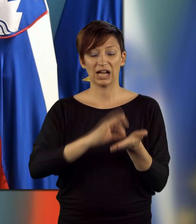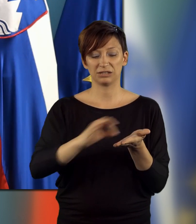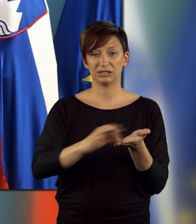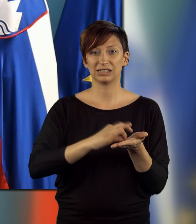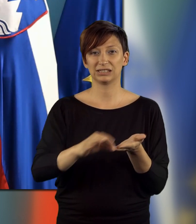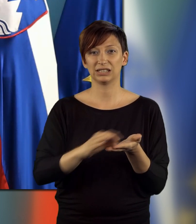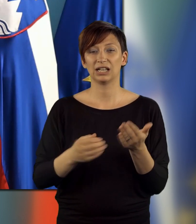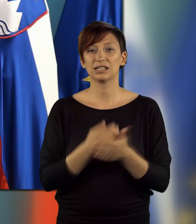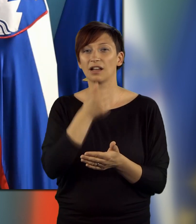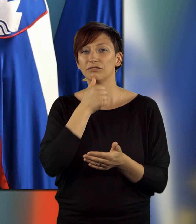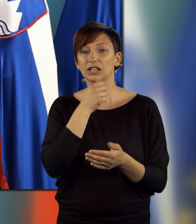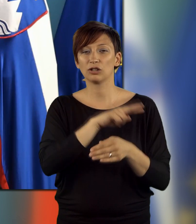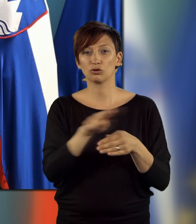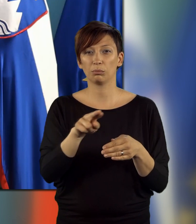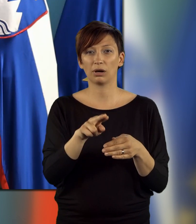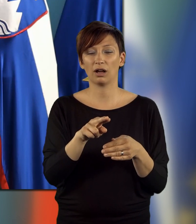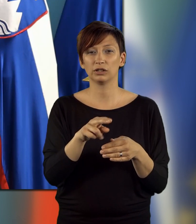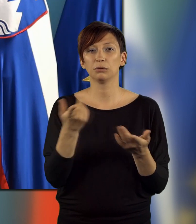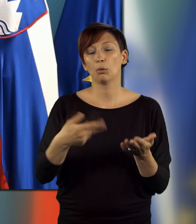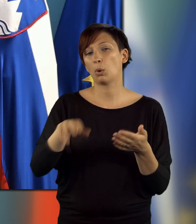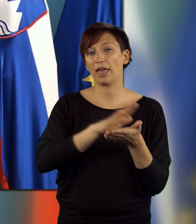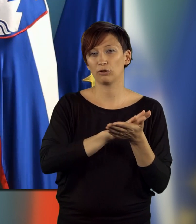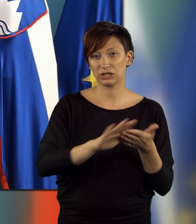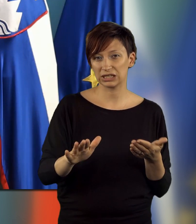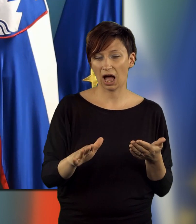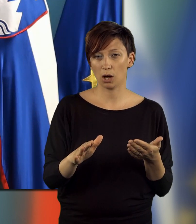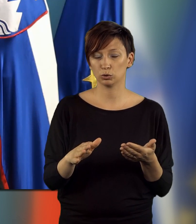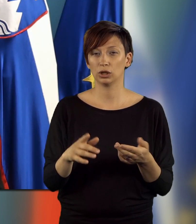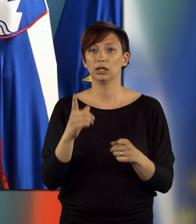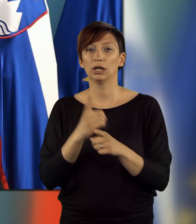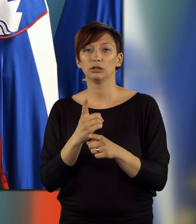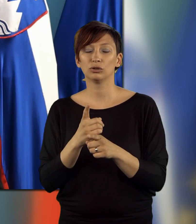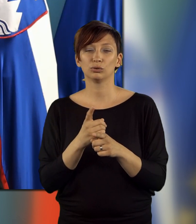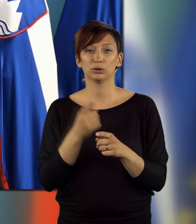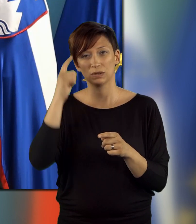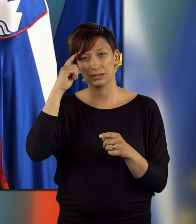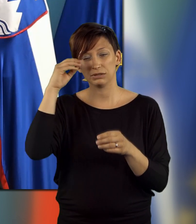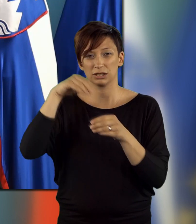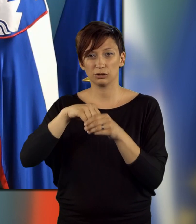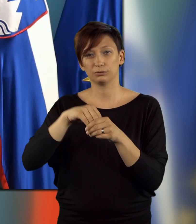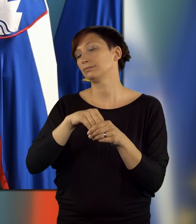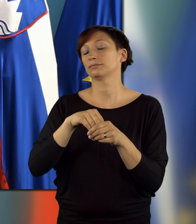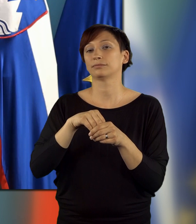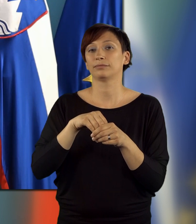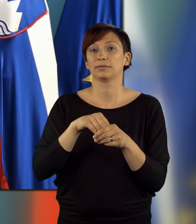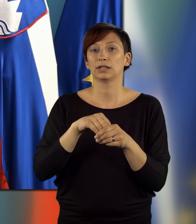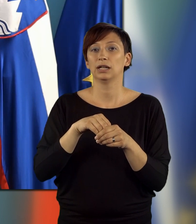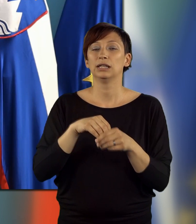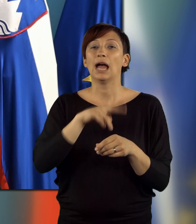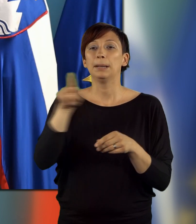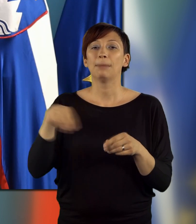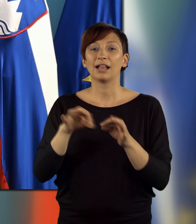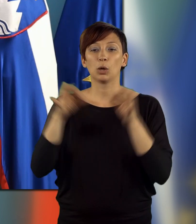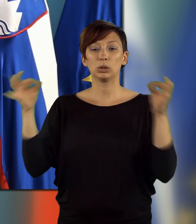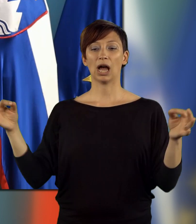manjšega administriranja za finančno upravo, da bi bilo enostavnejše, in tudi v smislu, kar bi